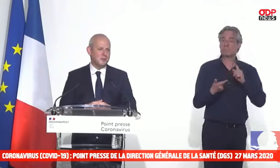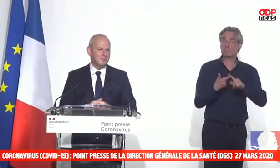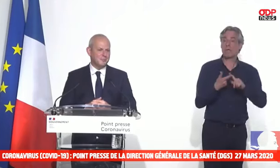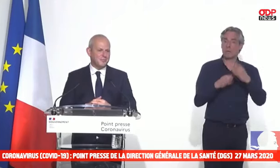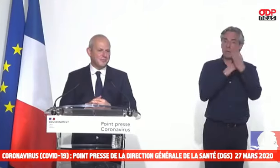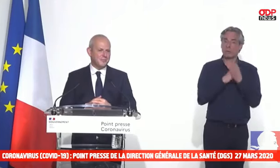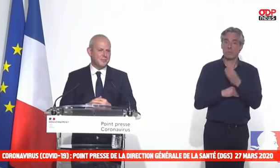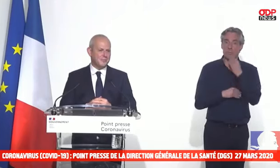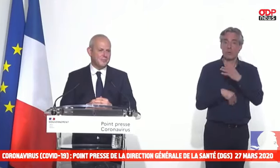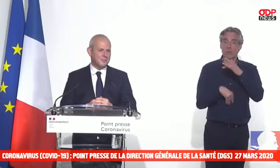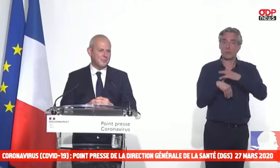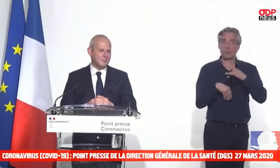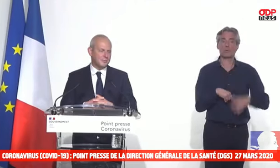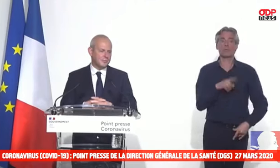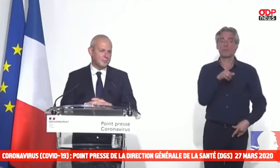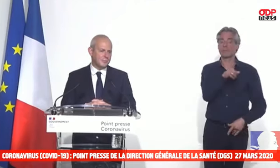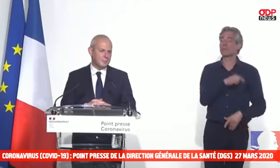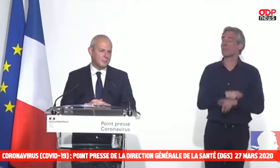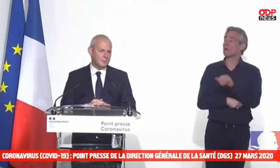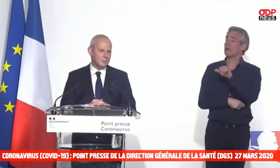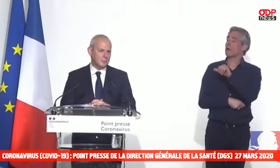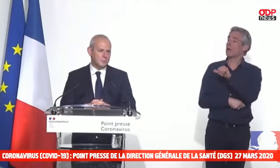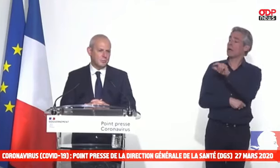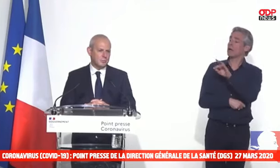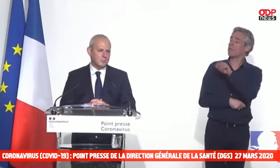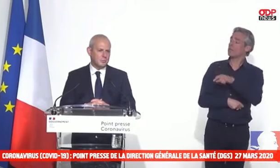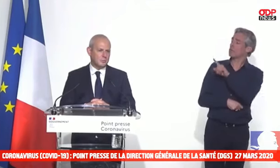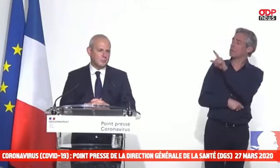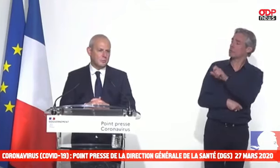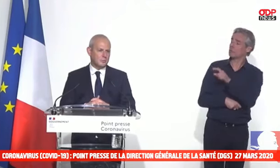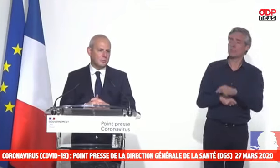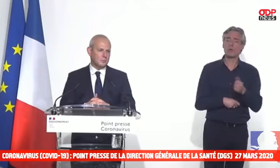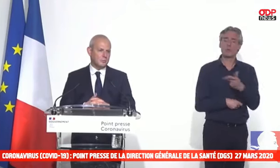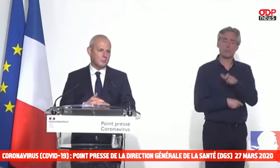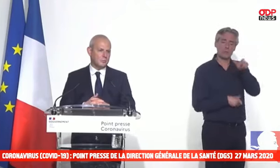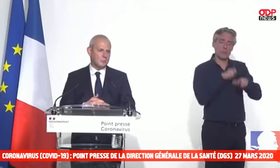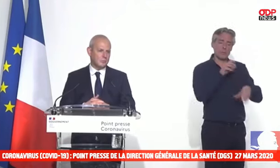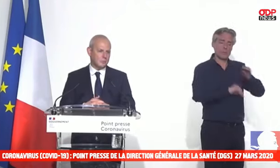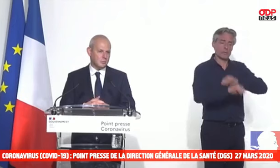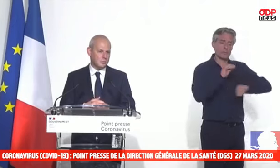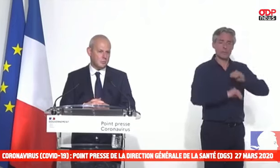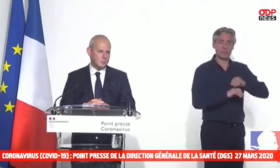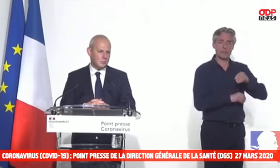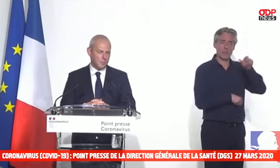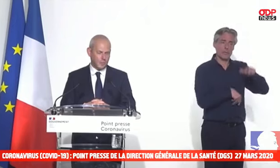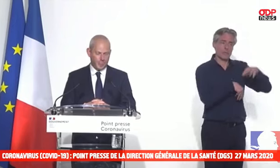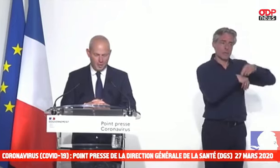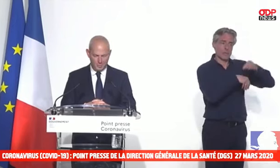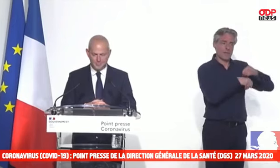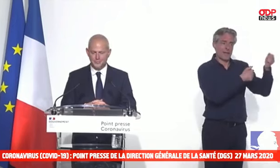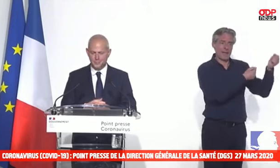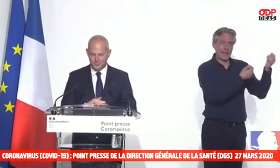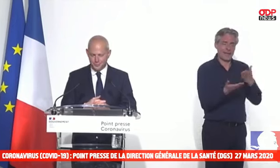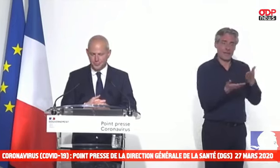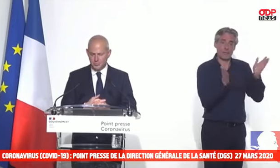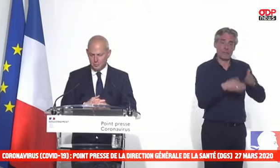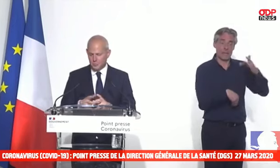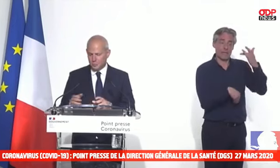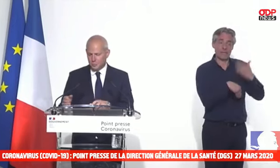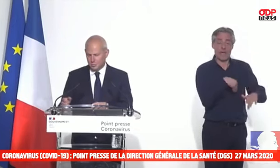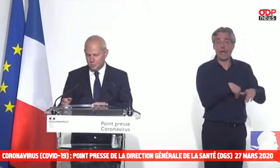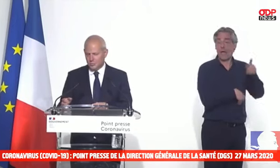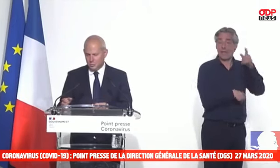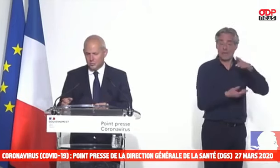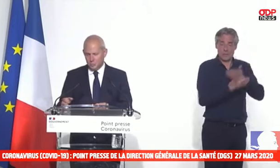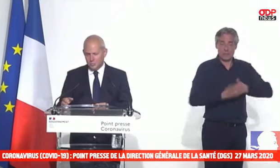est protégé. Toujours pour l'AFP, plusieurs soignants trouvent que les patients arrivent de plus en plus tard avec un état dégradé, faute d'avoir